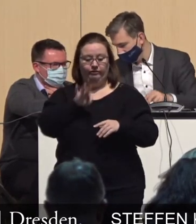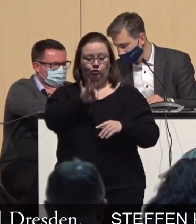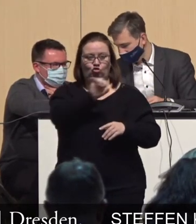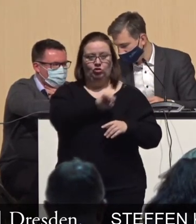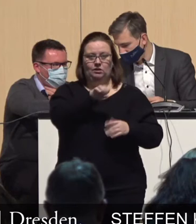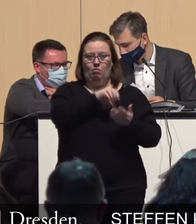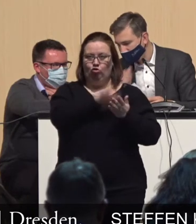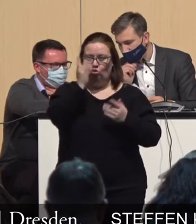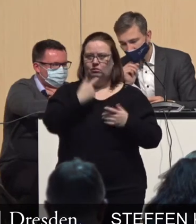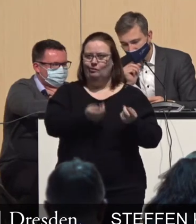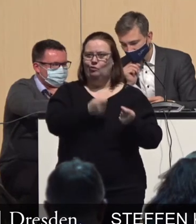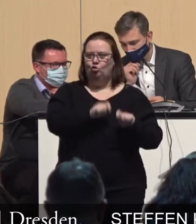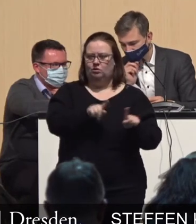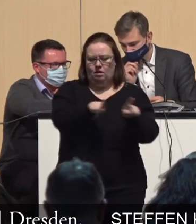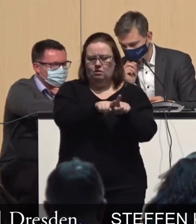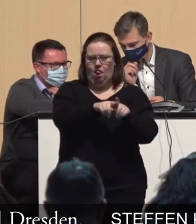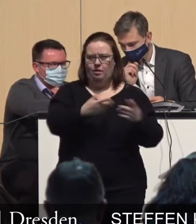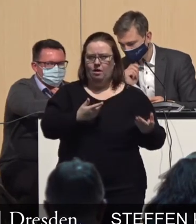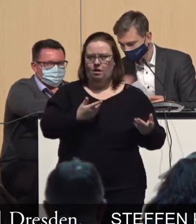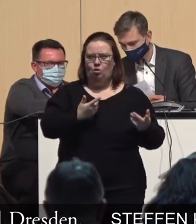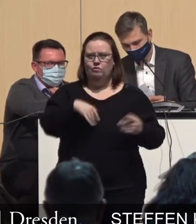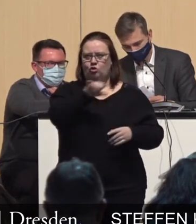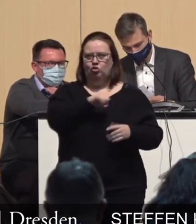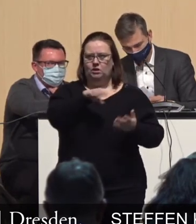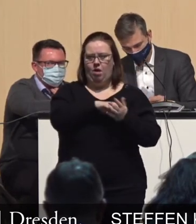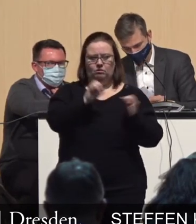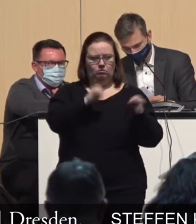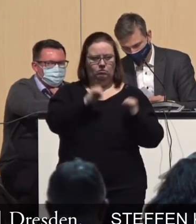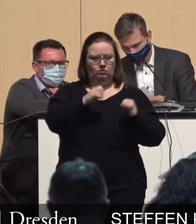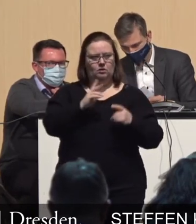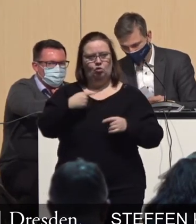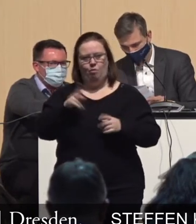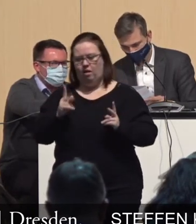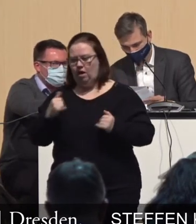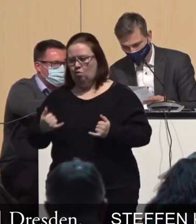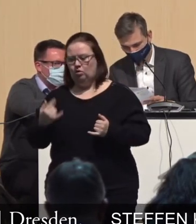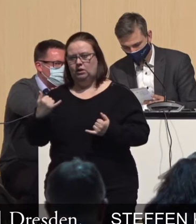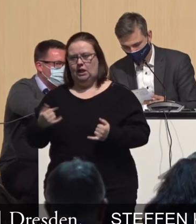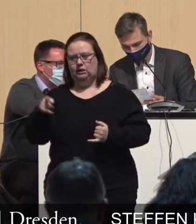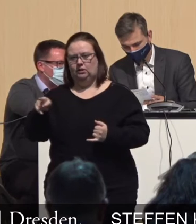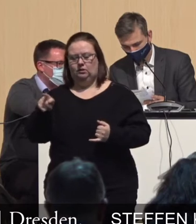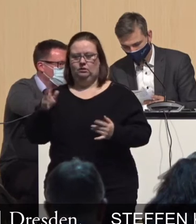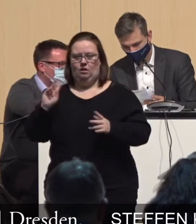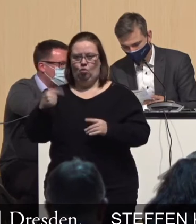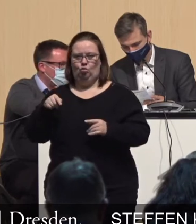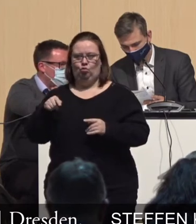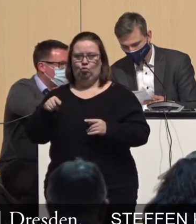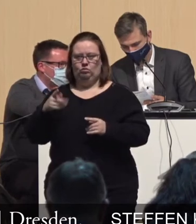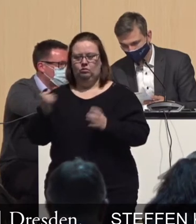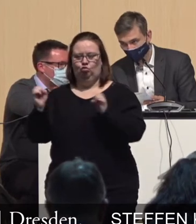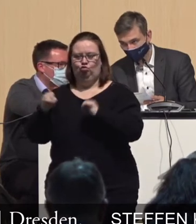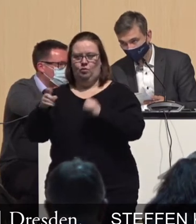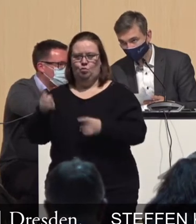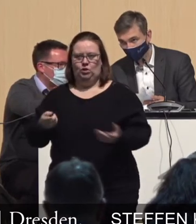zum Striezelmarkt gefasst. Und wer beim Striezelmarkt zugestimmt hat, der müsste jetzt auch entsprechend hier